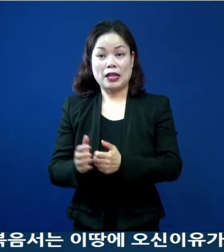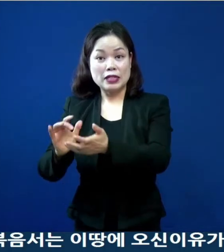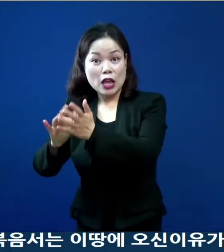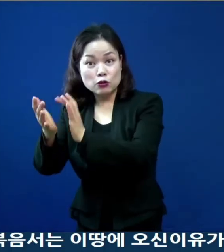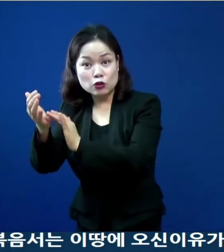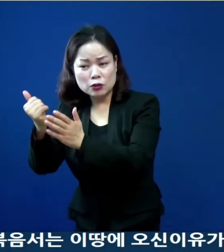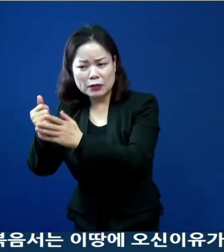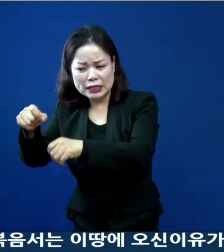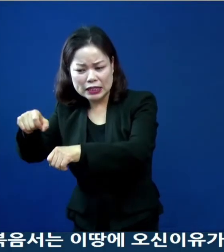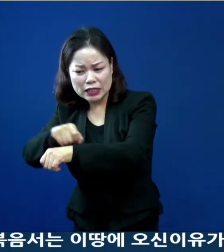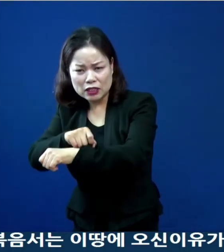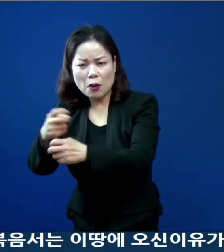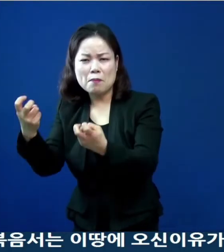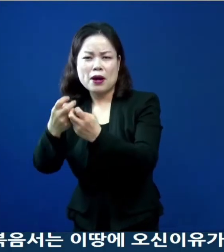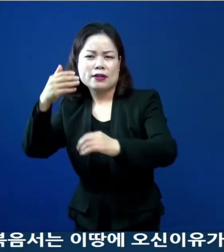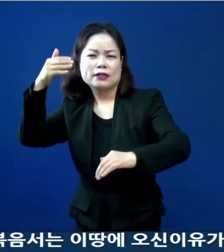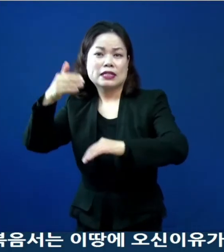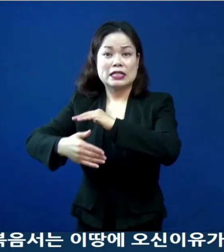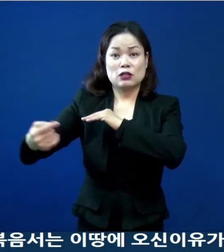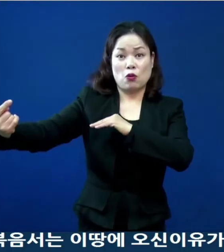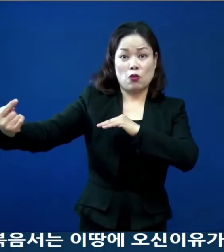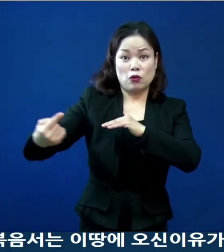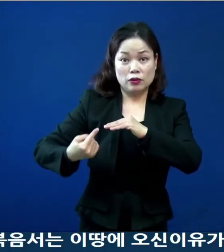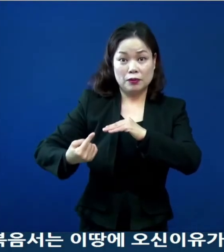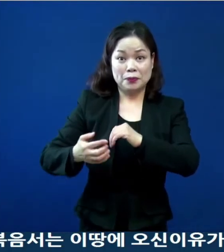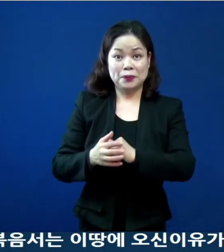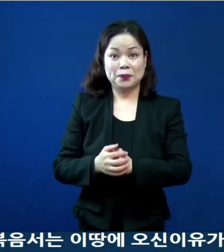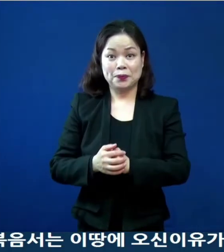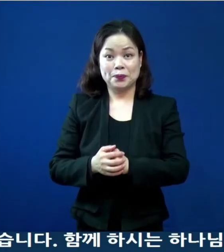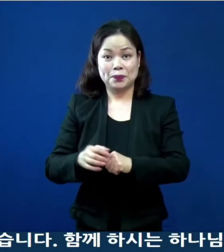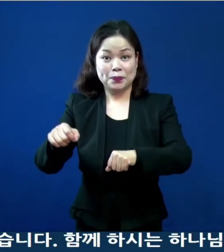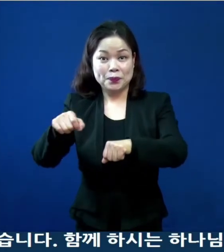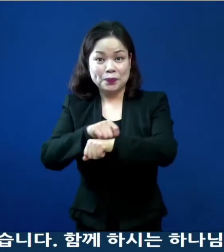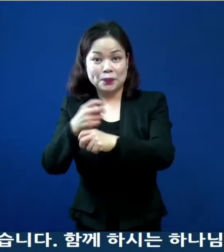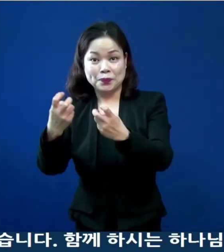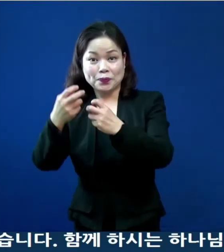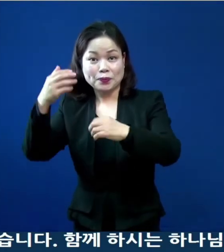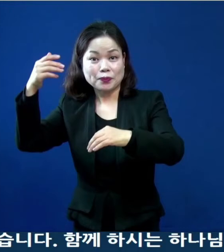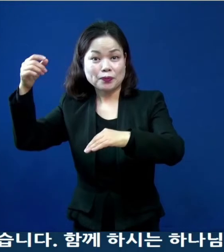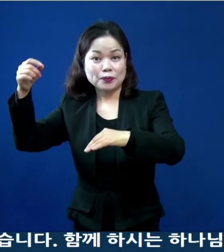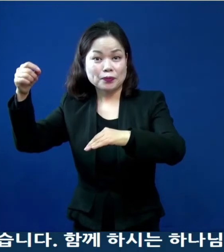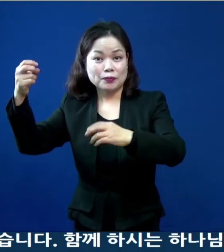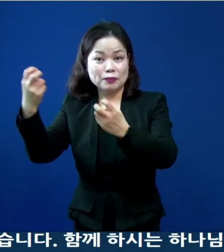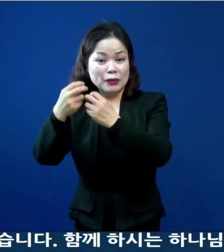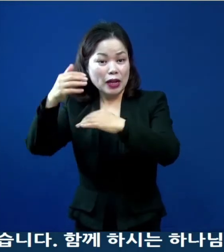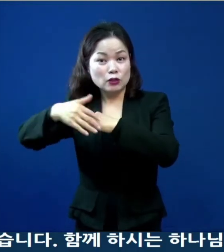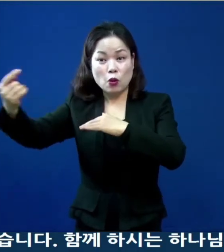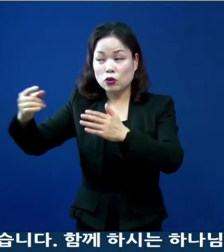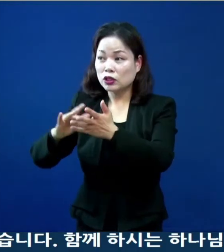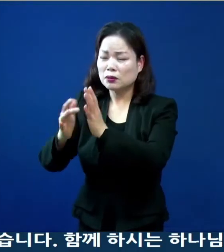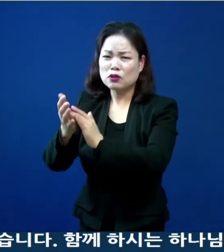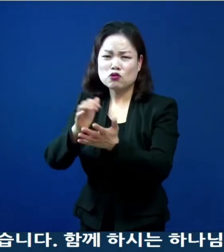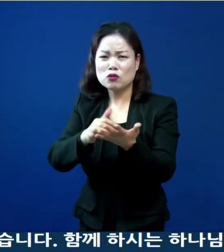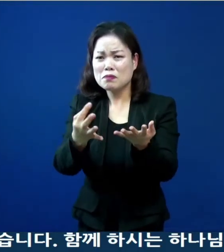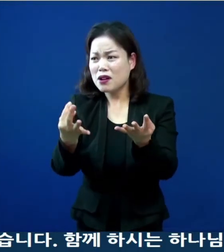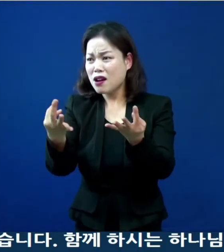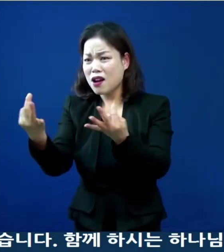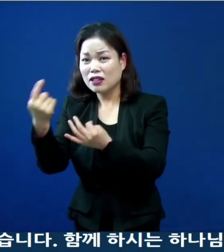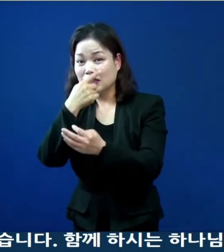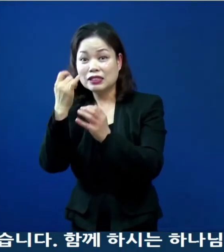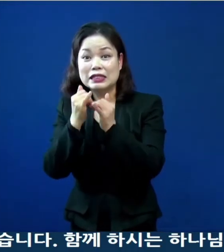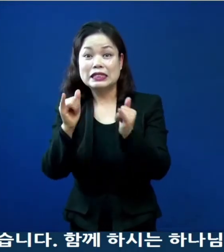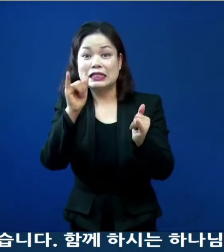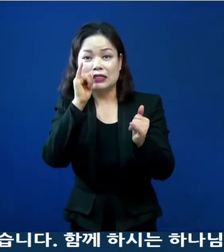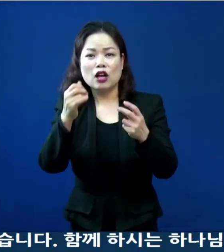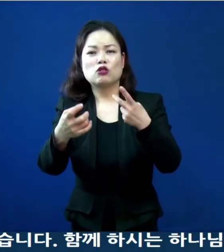예수님이 이 땅에 특별한 방식으로 오셨는데 그 특별한 방식으로 오신 예수님에 대해서 수많은 증인이